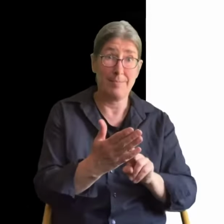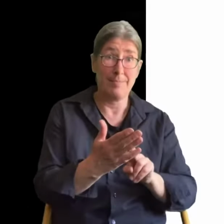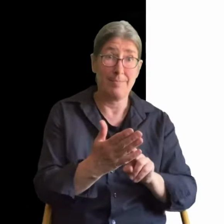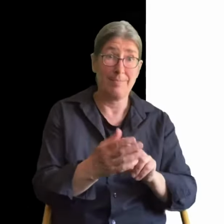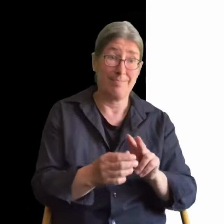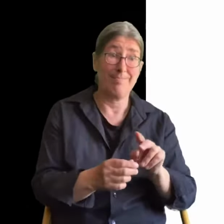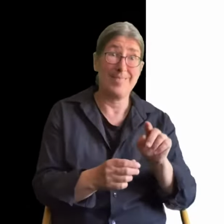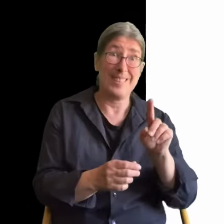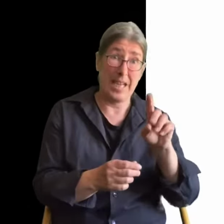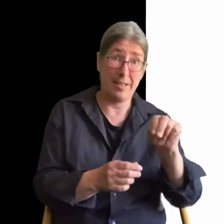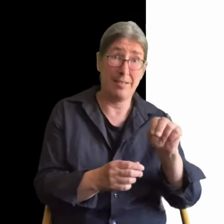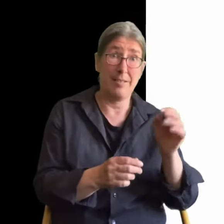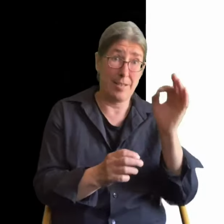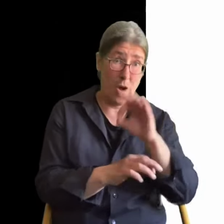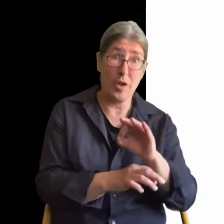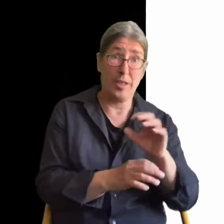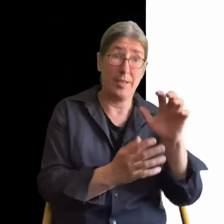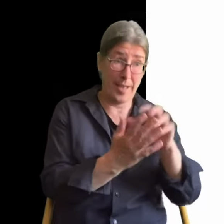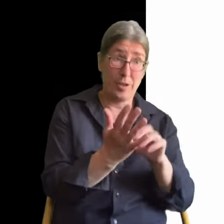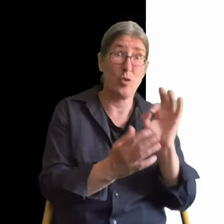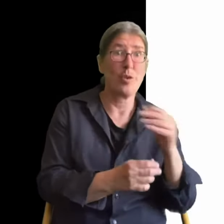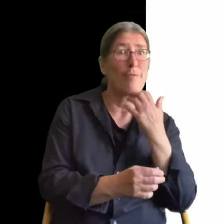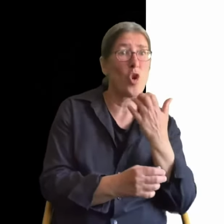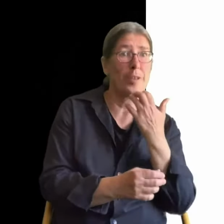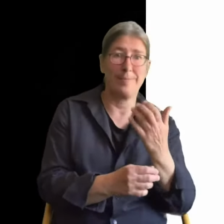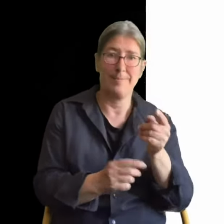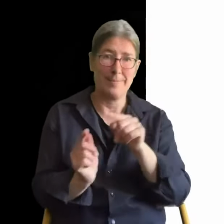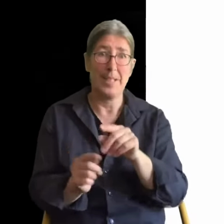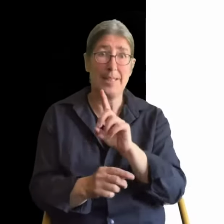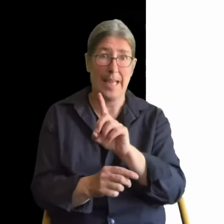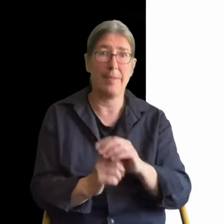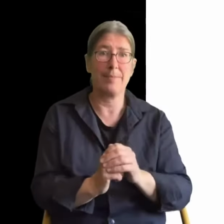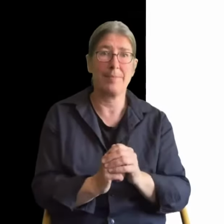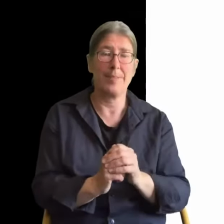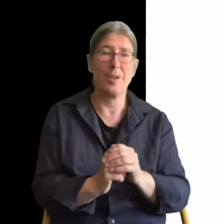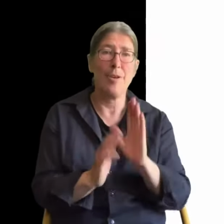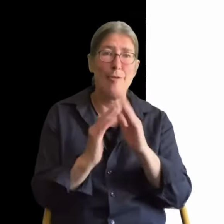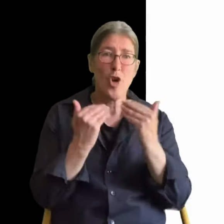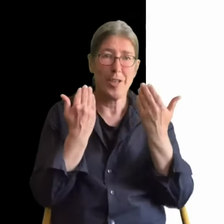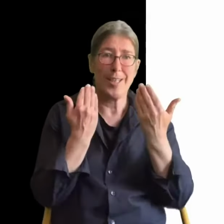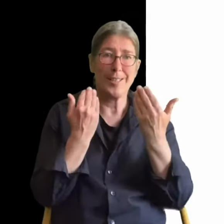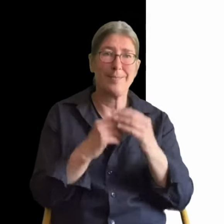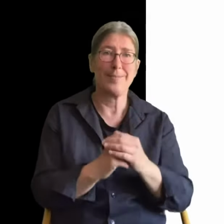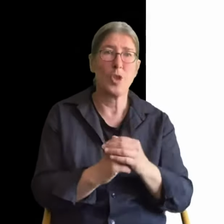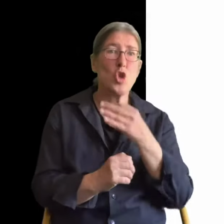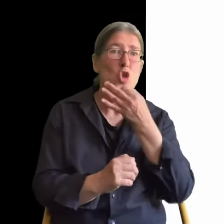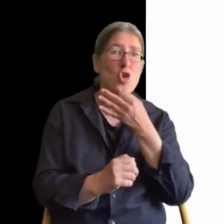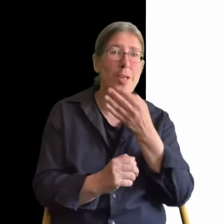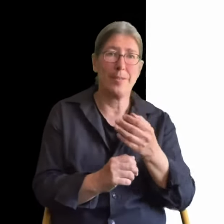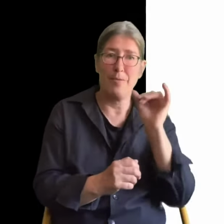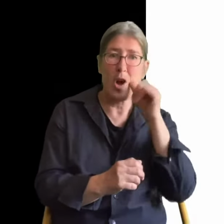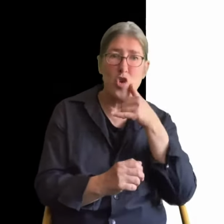liest den traurigen Text gut vor. D. Die freundlich